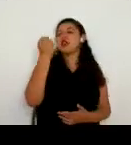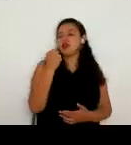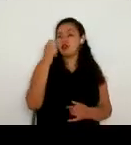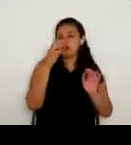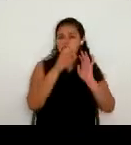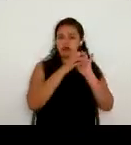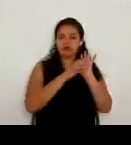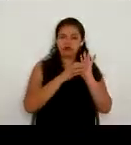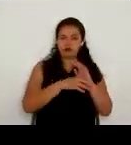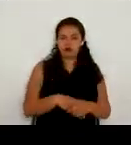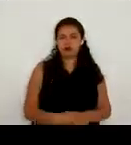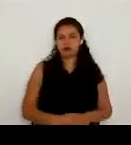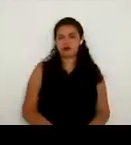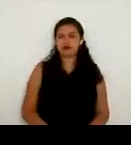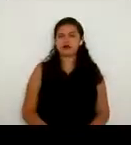cinco